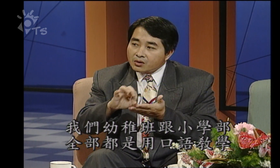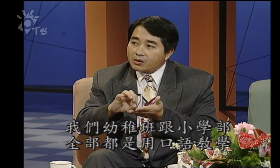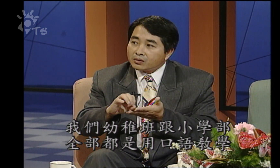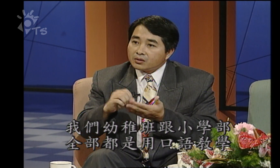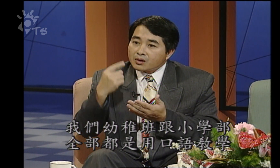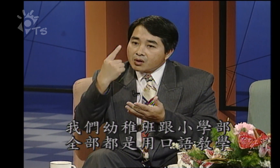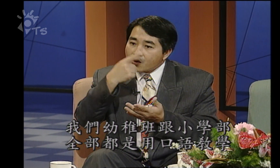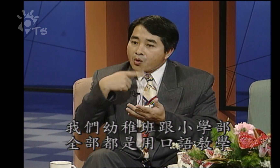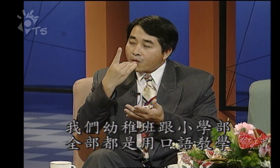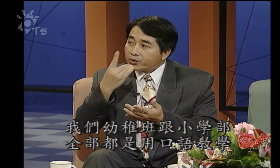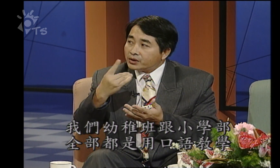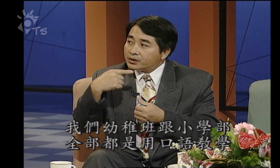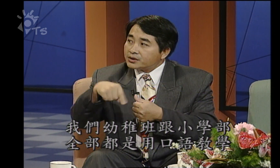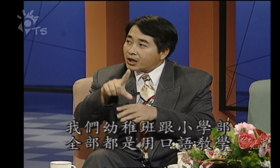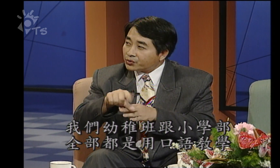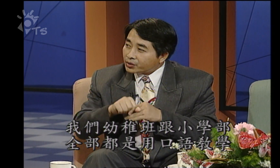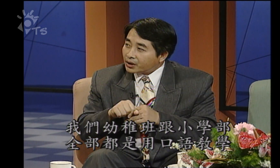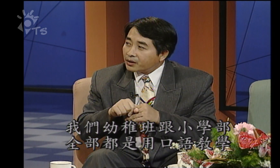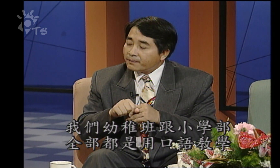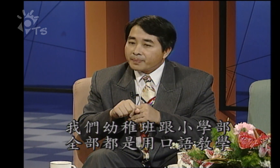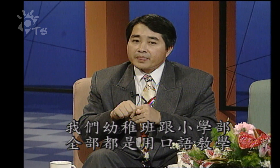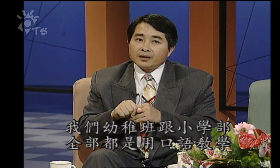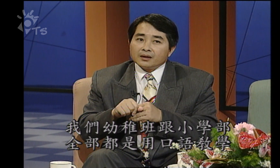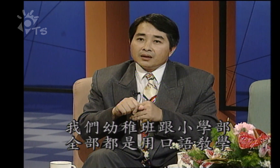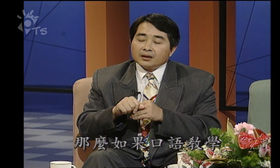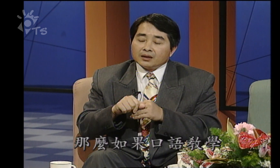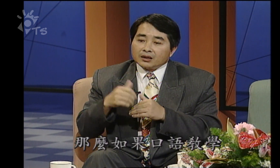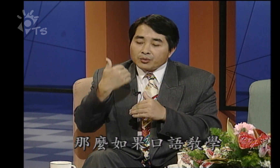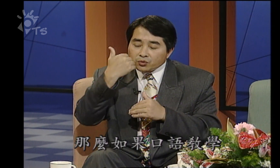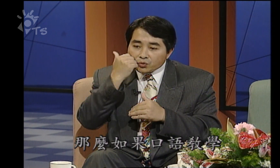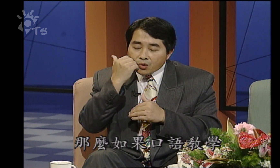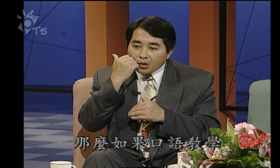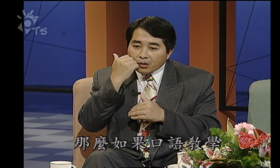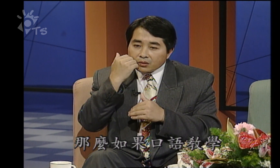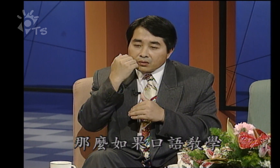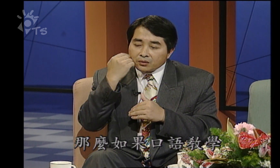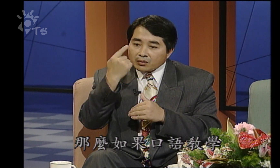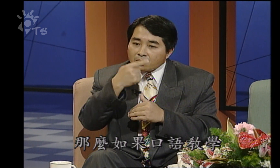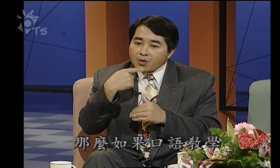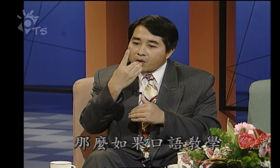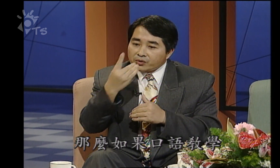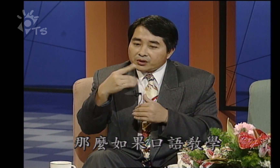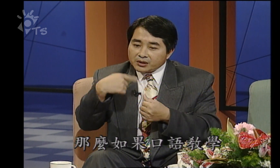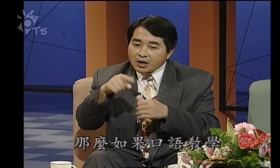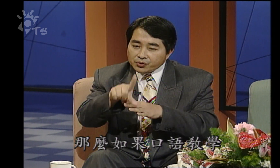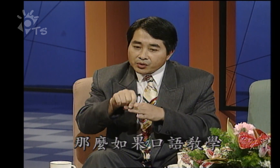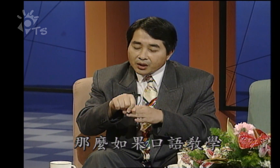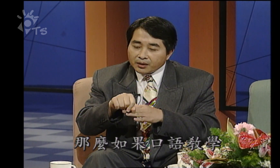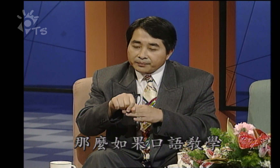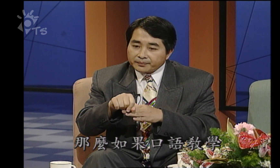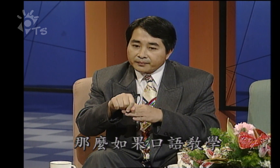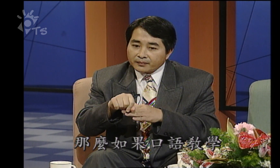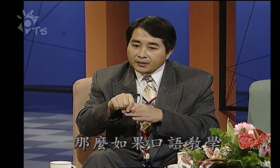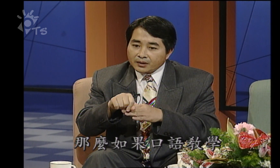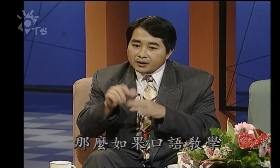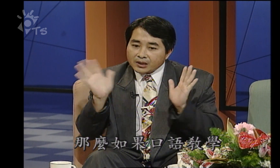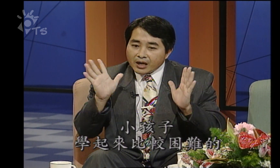用口语教学。那么如果口语教学小孩